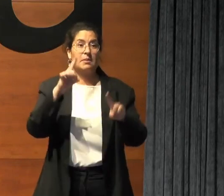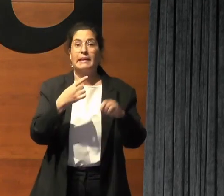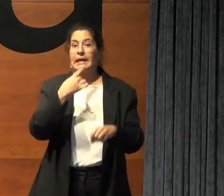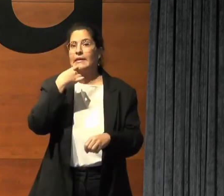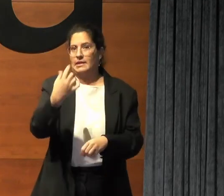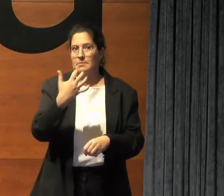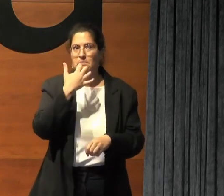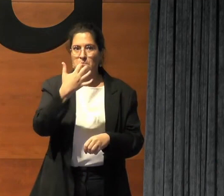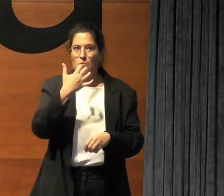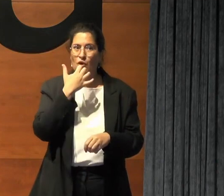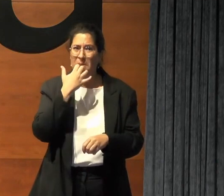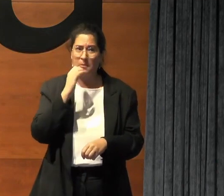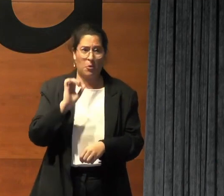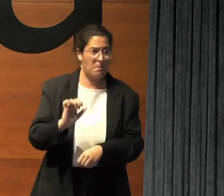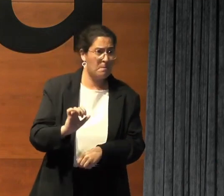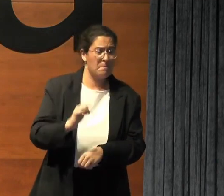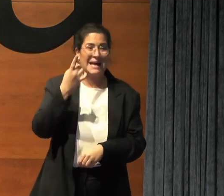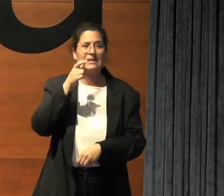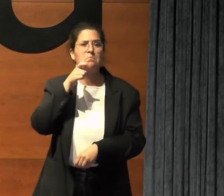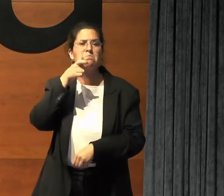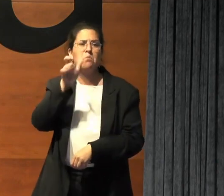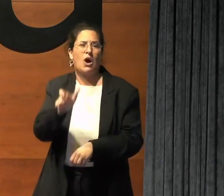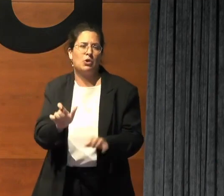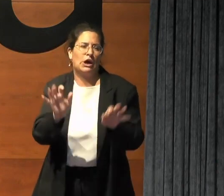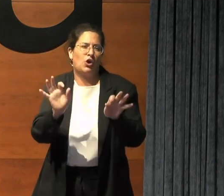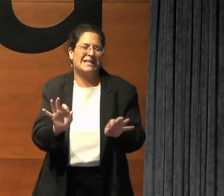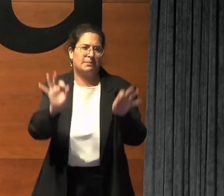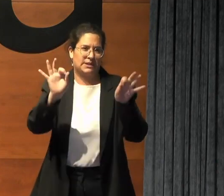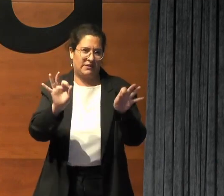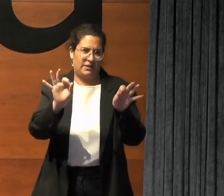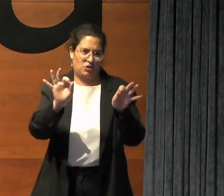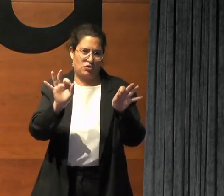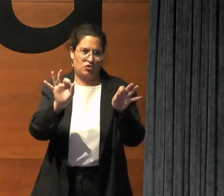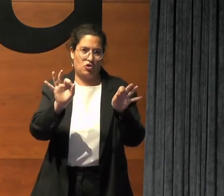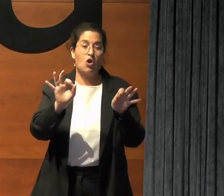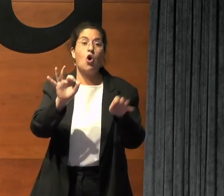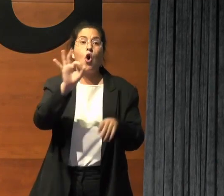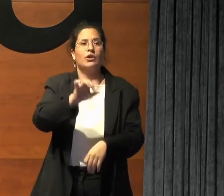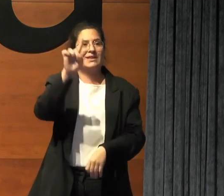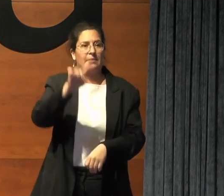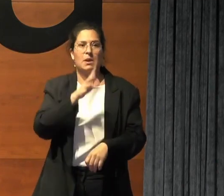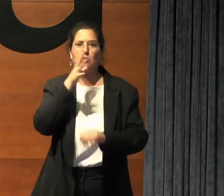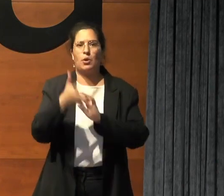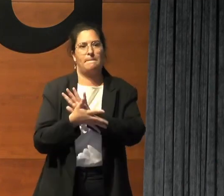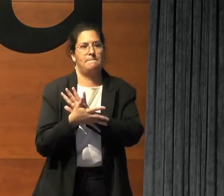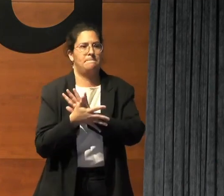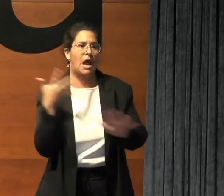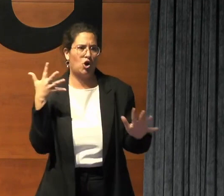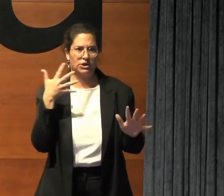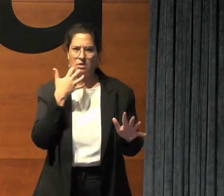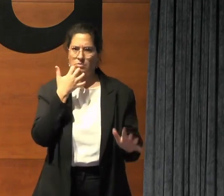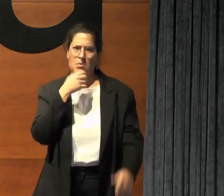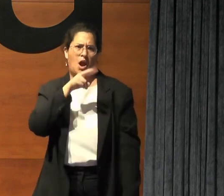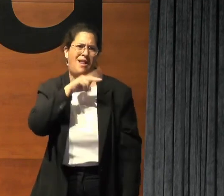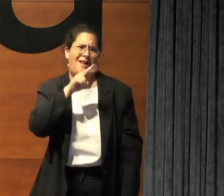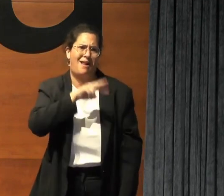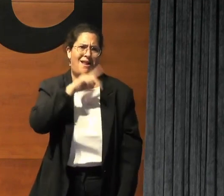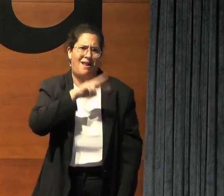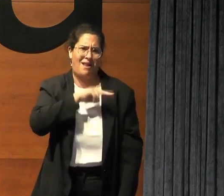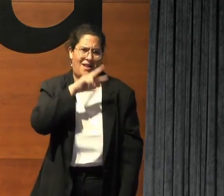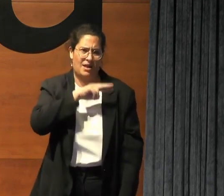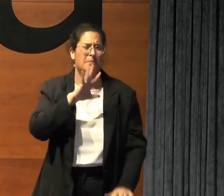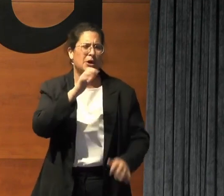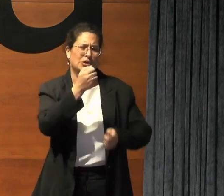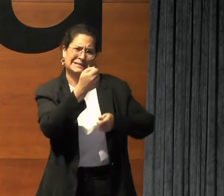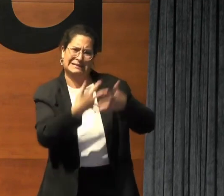decían que las demandas que podían surgir fundamentalmente era de aspecto de léxico, de vocabulario y de la velocidad